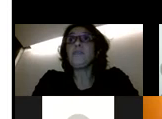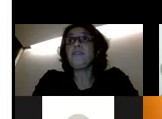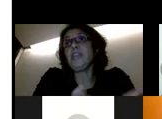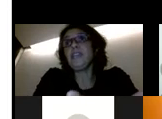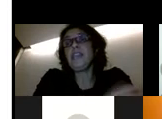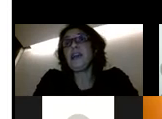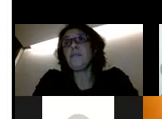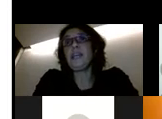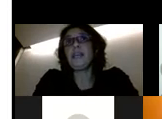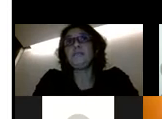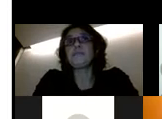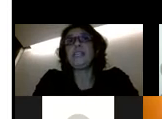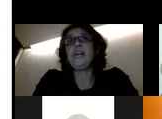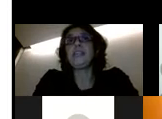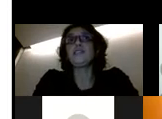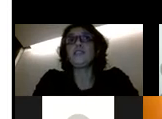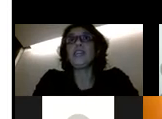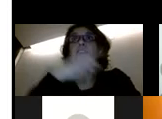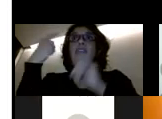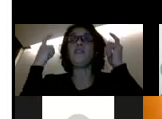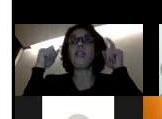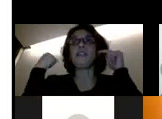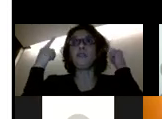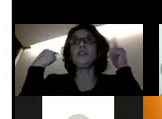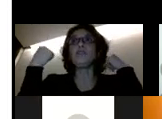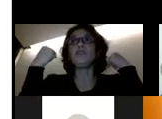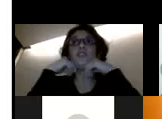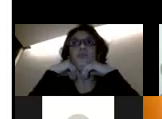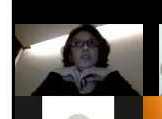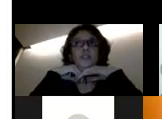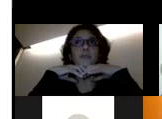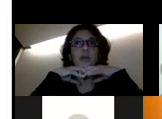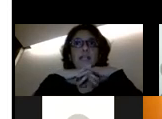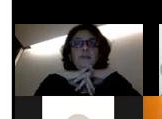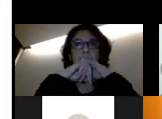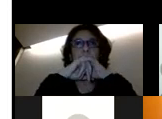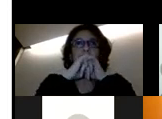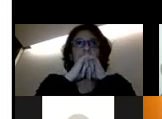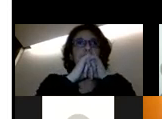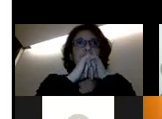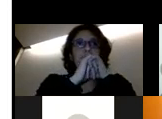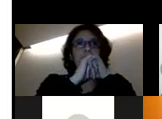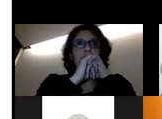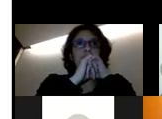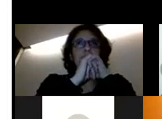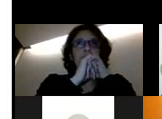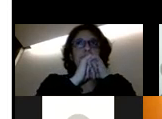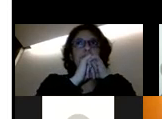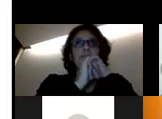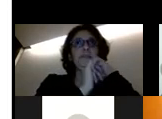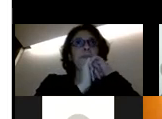podía ser más bien la relación que había o la articulación de estos movimientos no manuales.